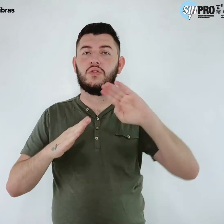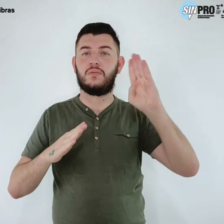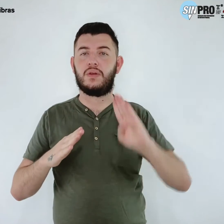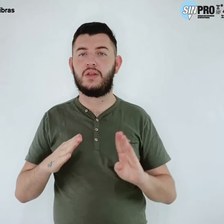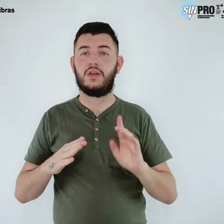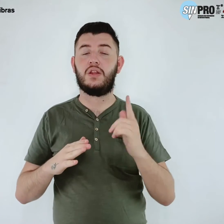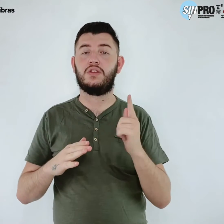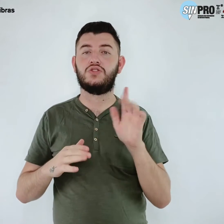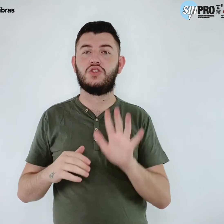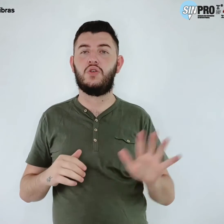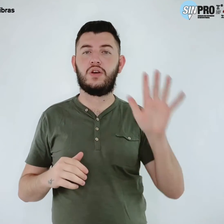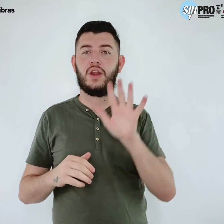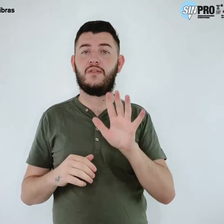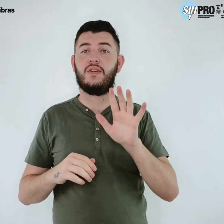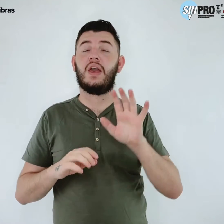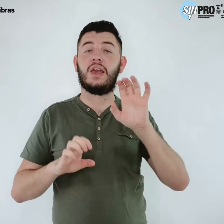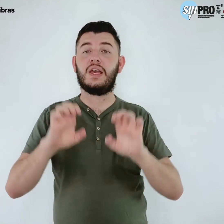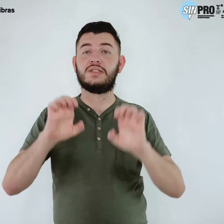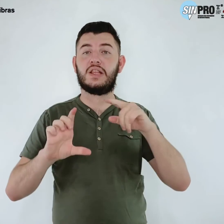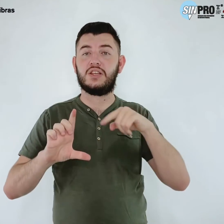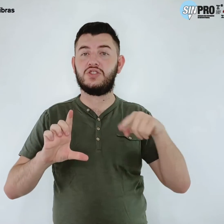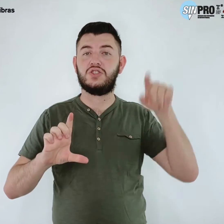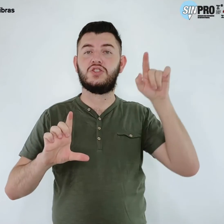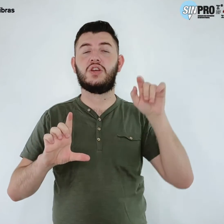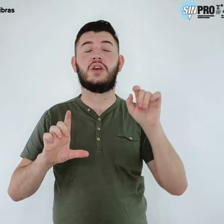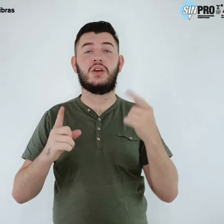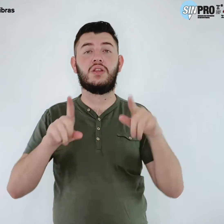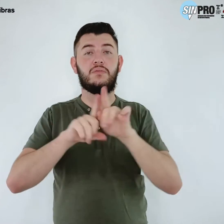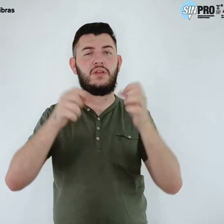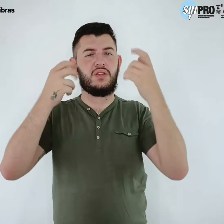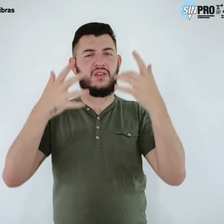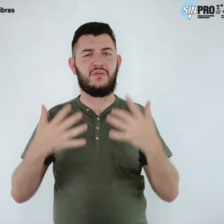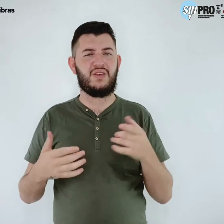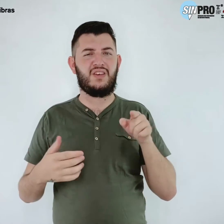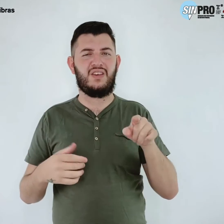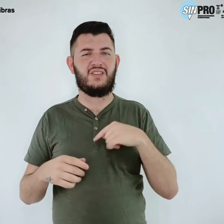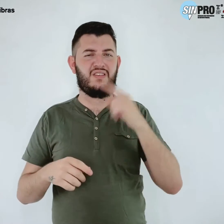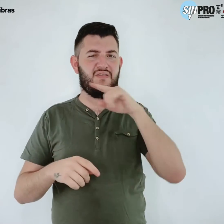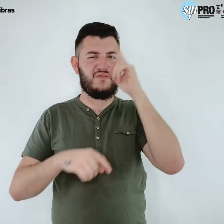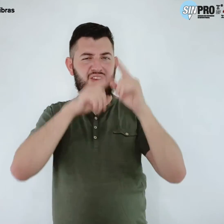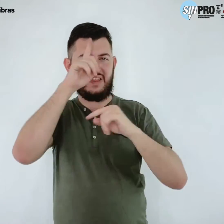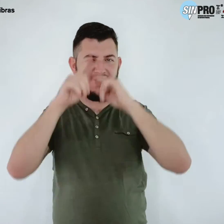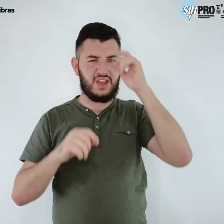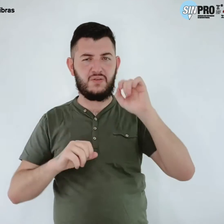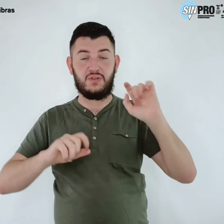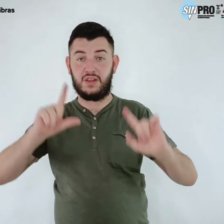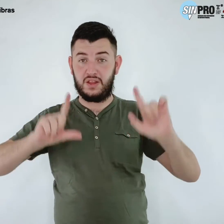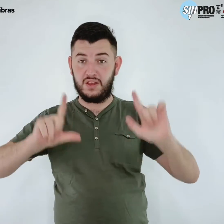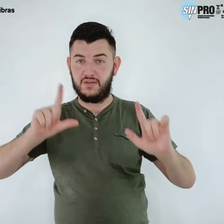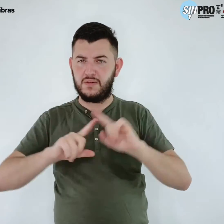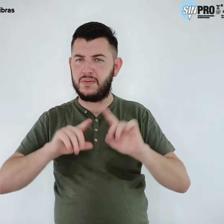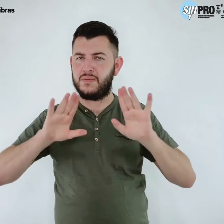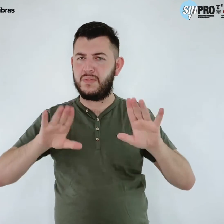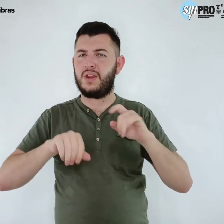pesquisas do Instituto Brasileiro de Geografia e Estatística, e dizendo que era invenção da